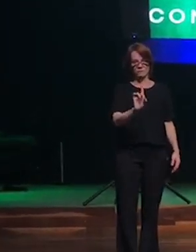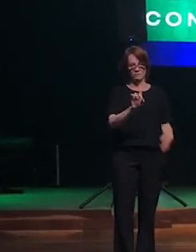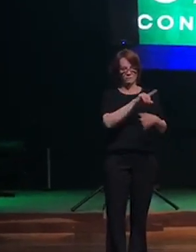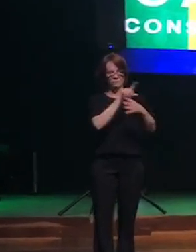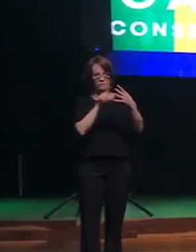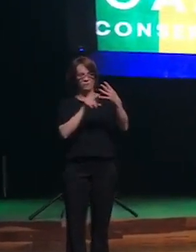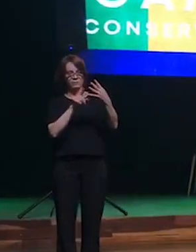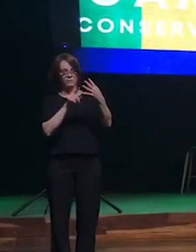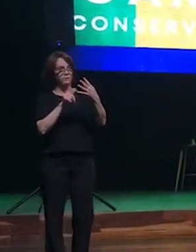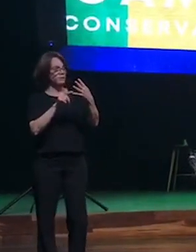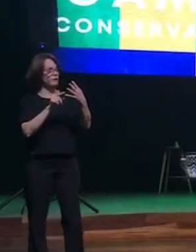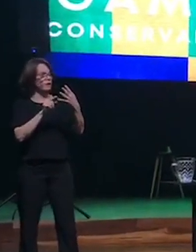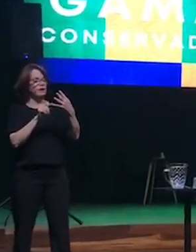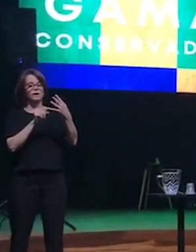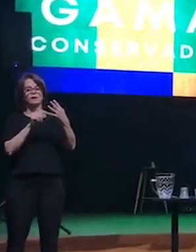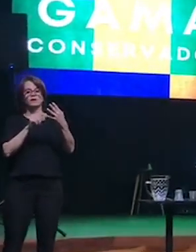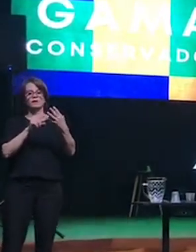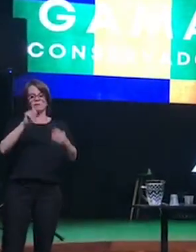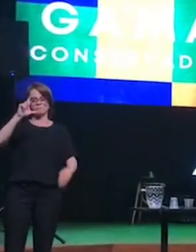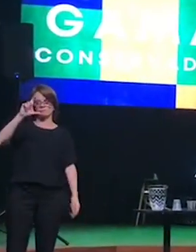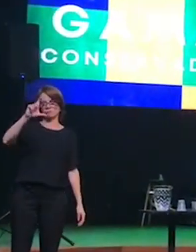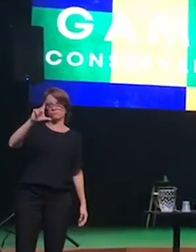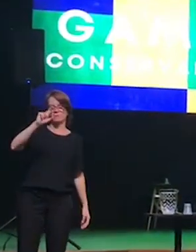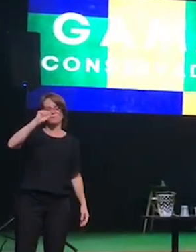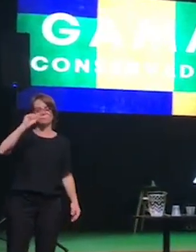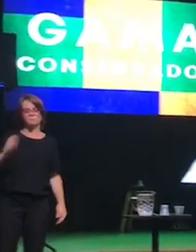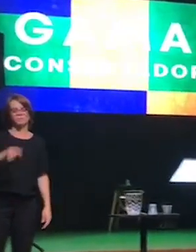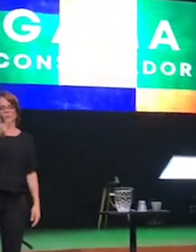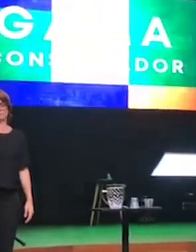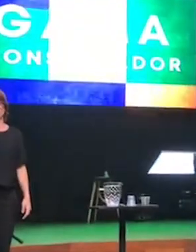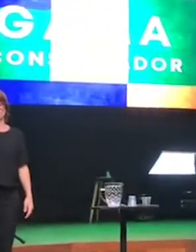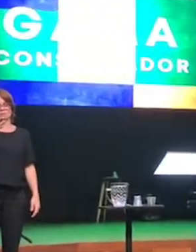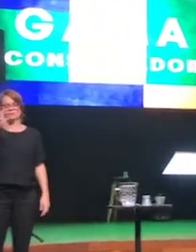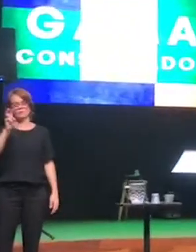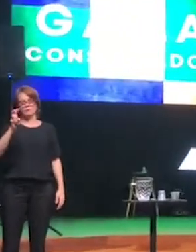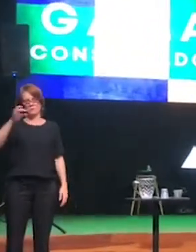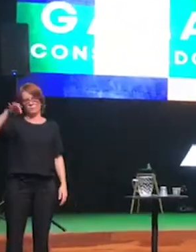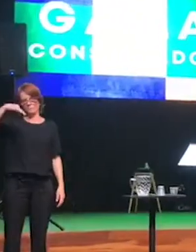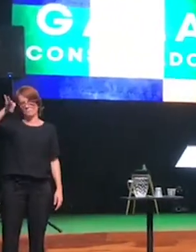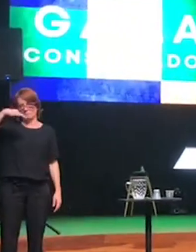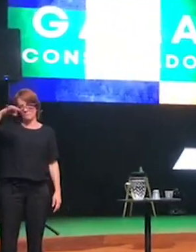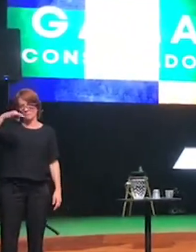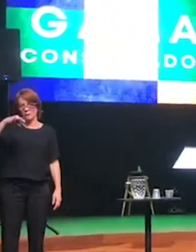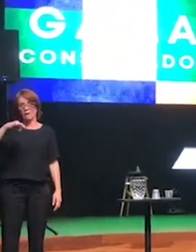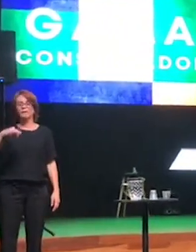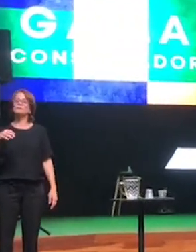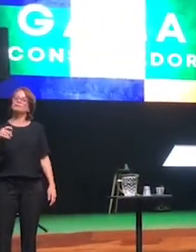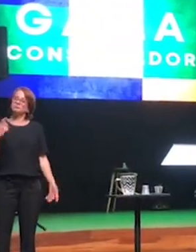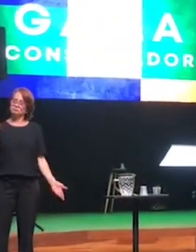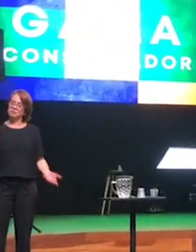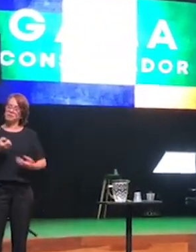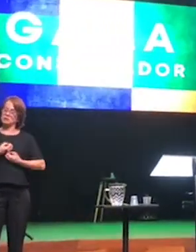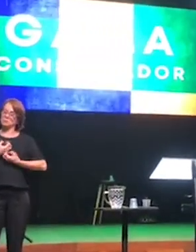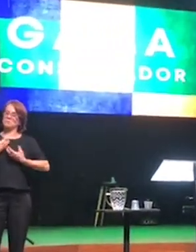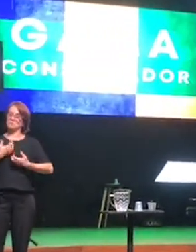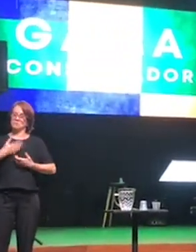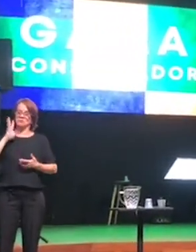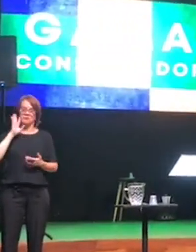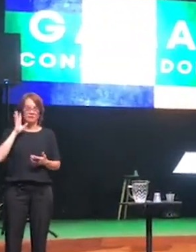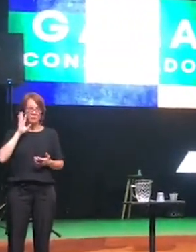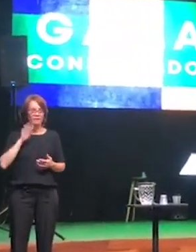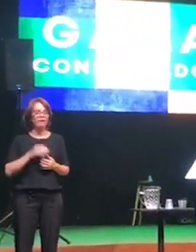R-A-N-D. Esse é pequenininho, 1245 páginas. Mas é um romance muito legal. Se você não